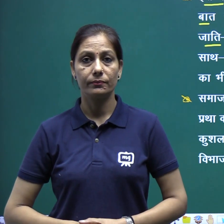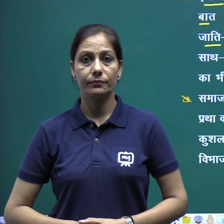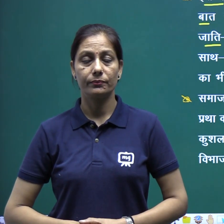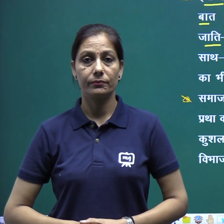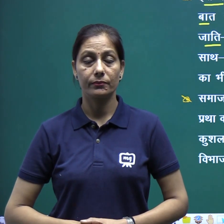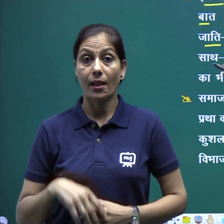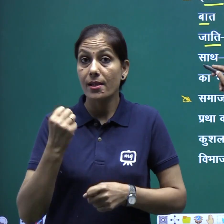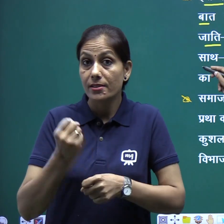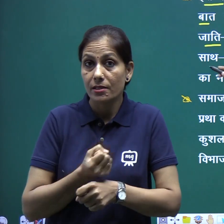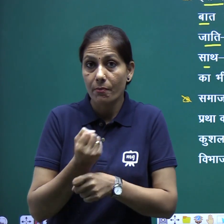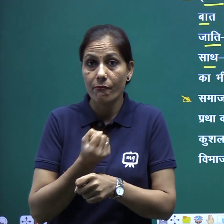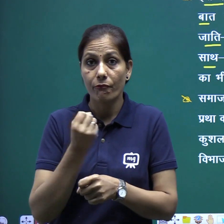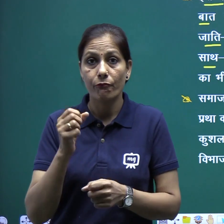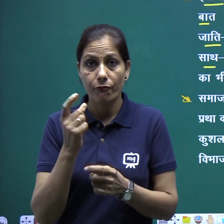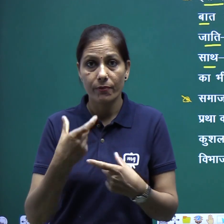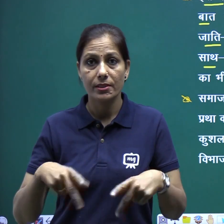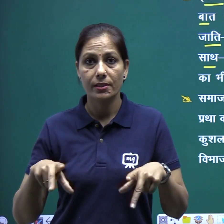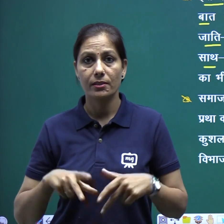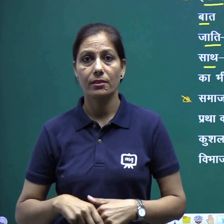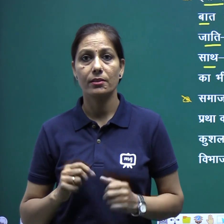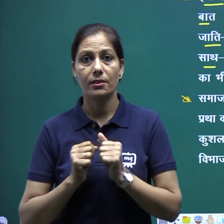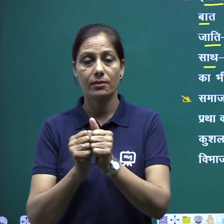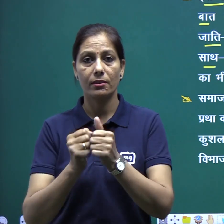श्रम विभाजन के साथ साथ